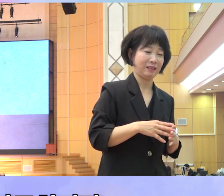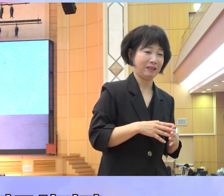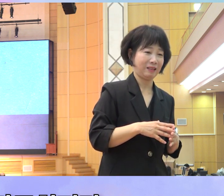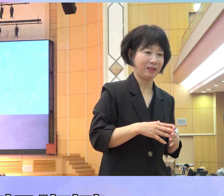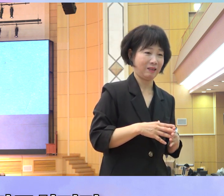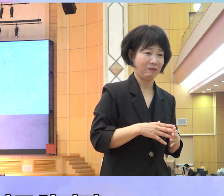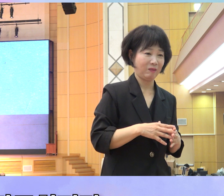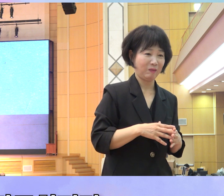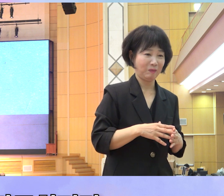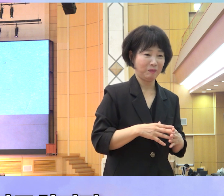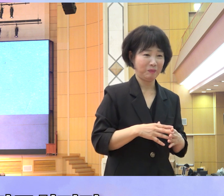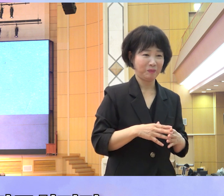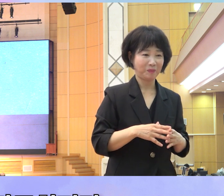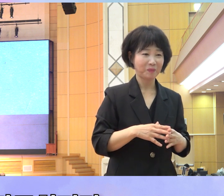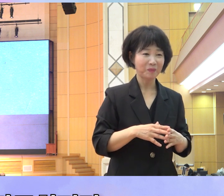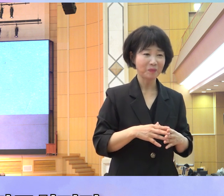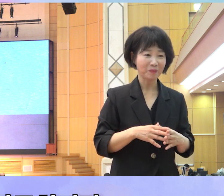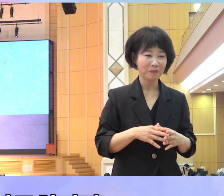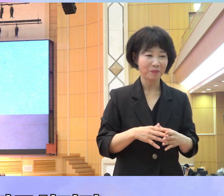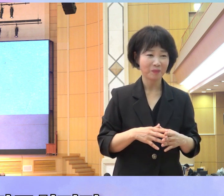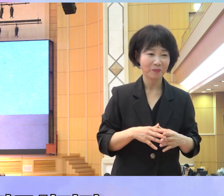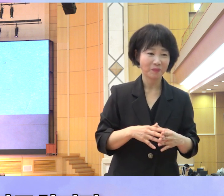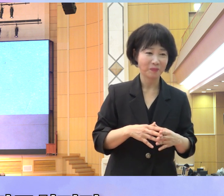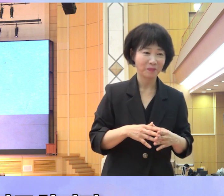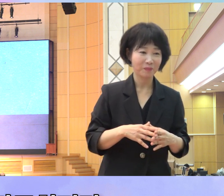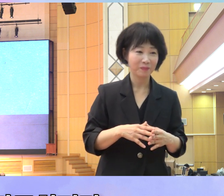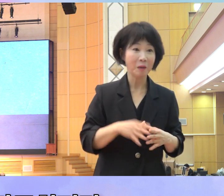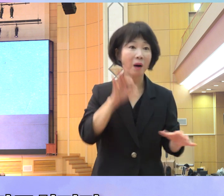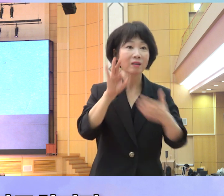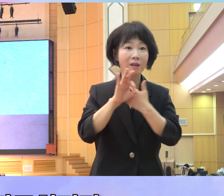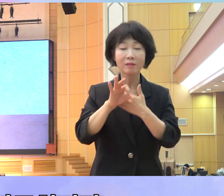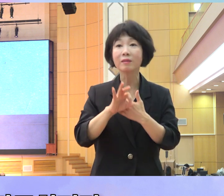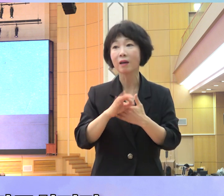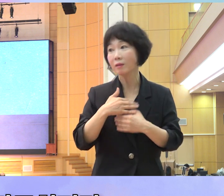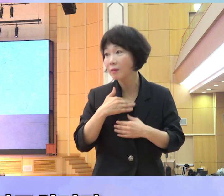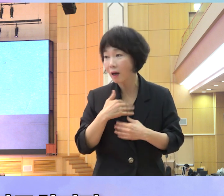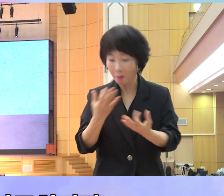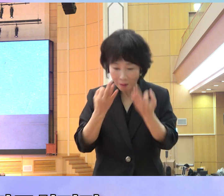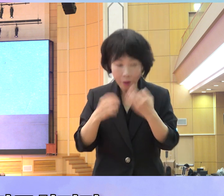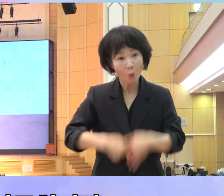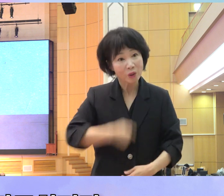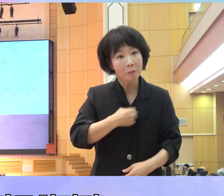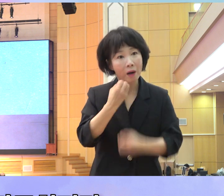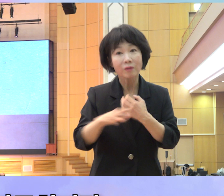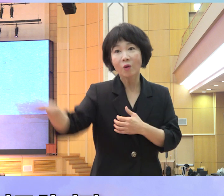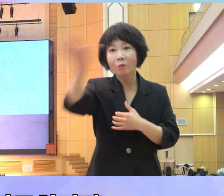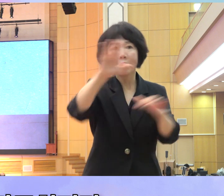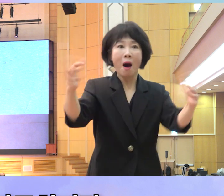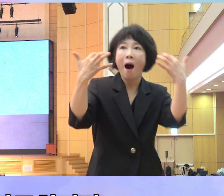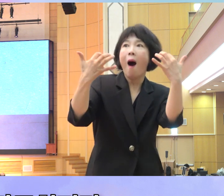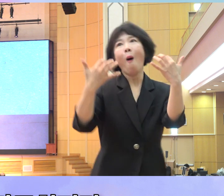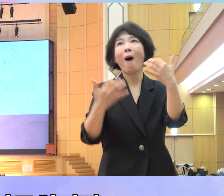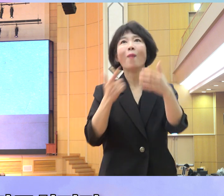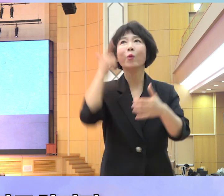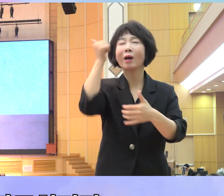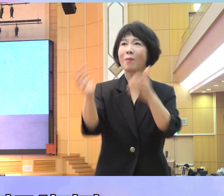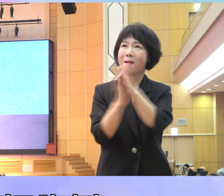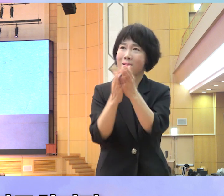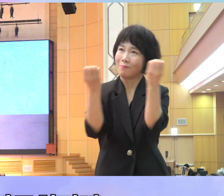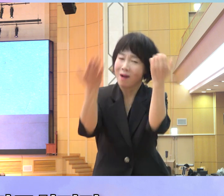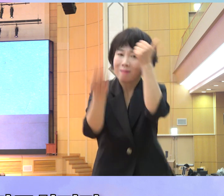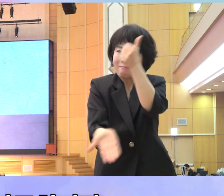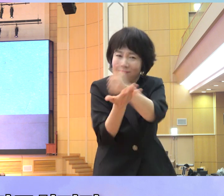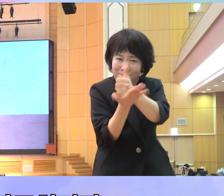앞으로 저한테 와서 그런 말 하지 말라는 건 아니에요. 그래도 저도 힘이 나니까 여러분들의 그런 말들을 듣고. 그러나